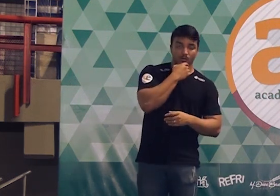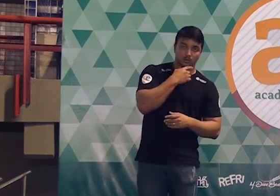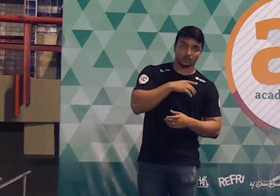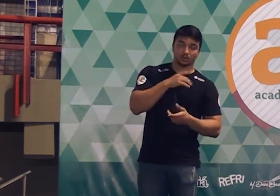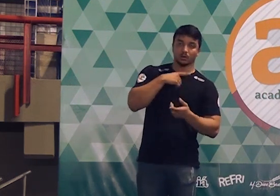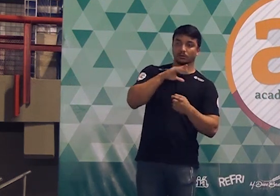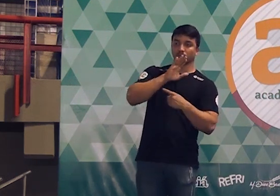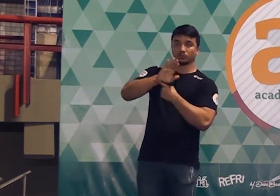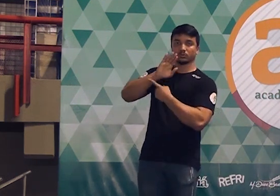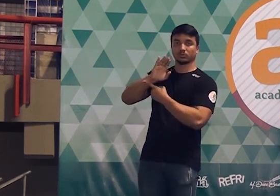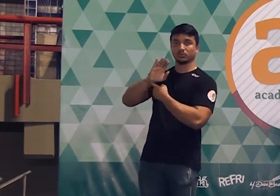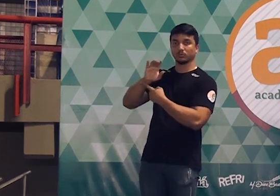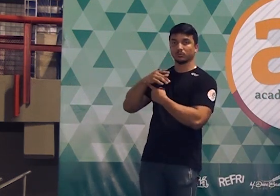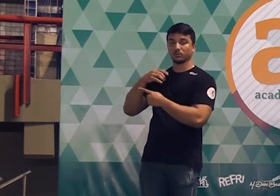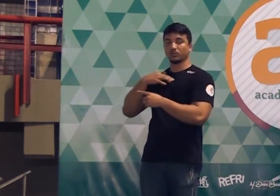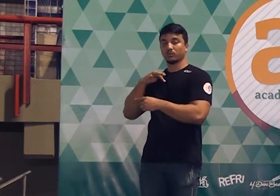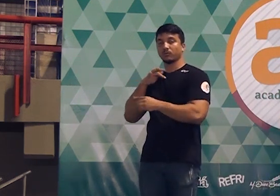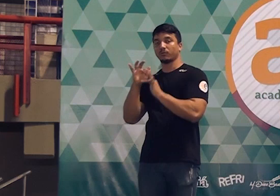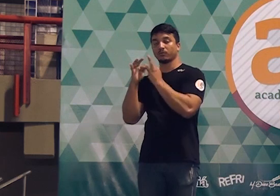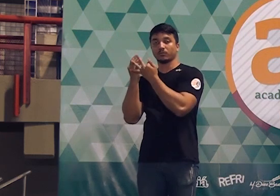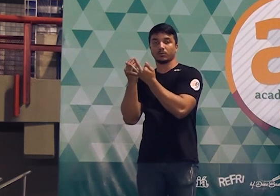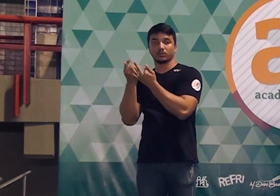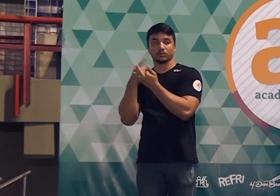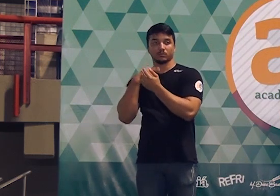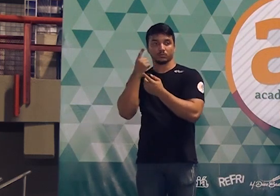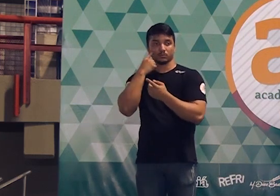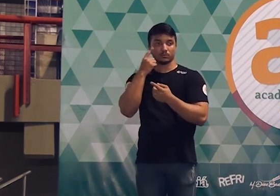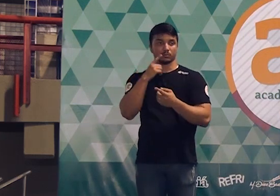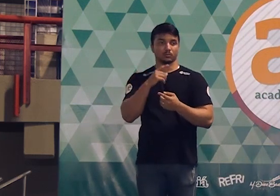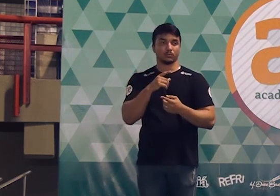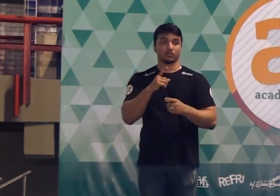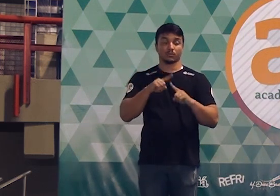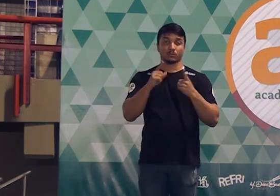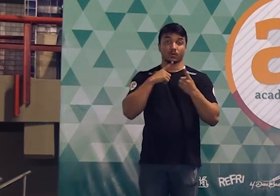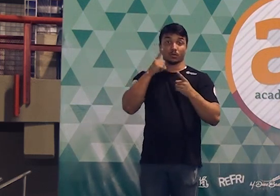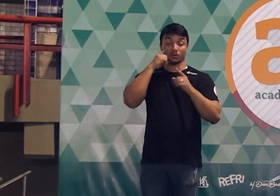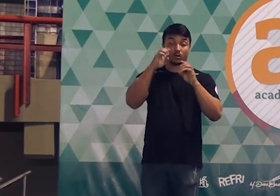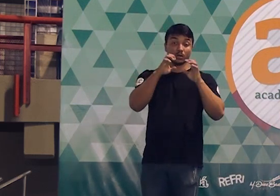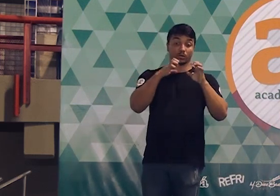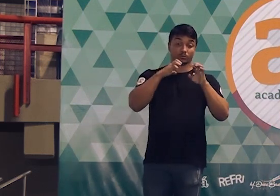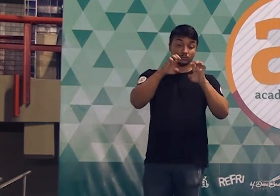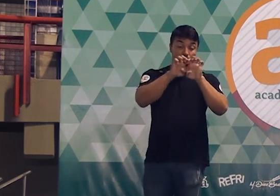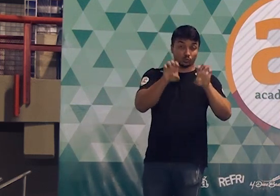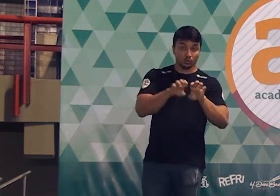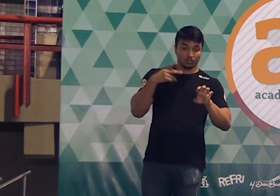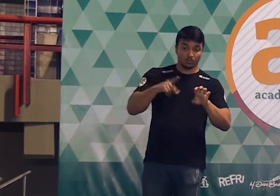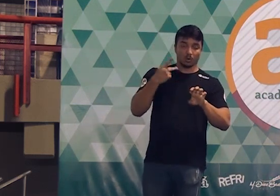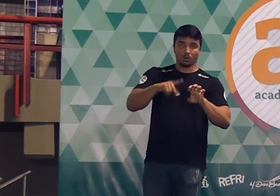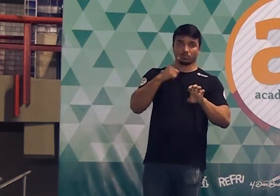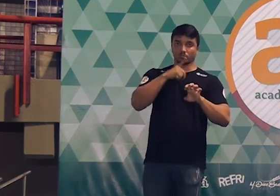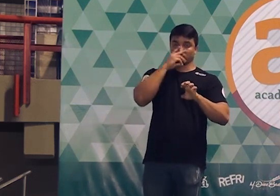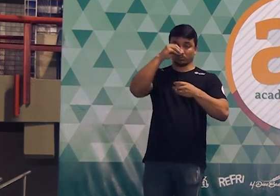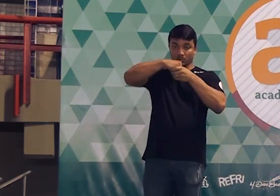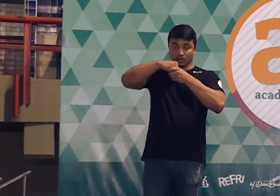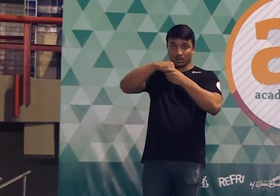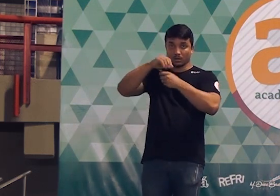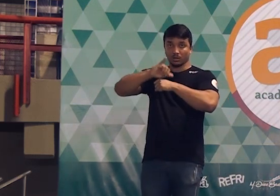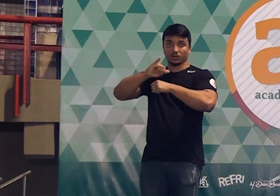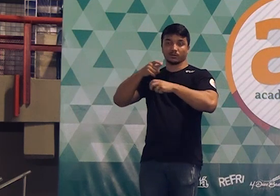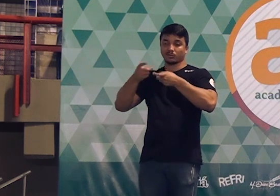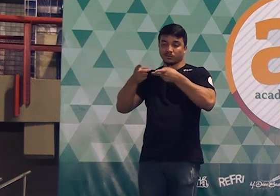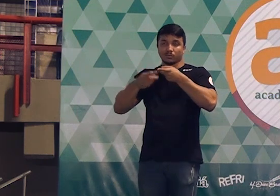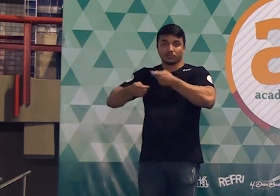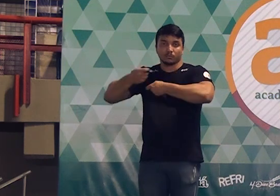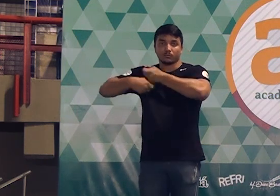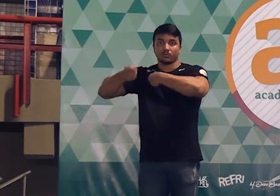que ajudou a família real a fugir do Brasil, em parte sim, tá? Mas você tem uma estrutura de mercado interno que movimenta a